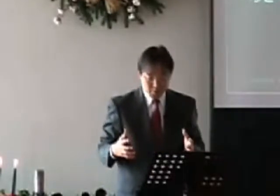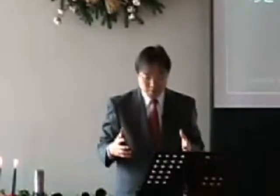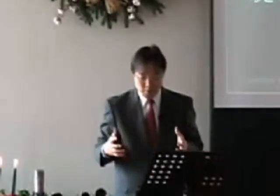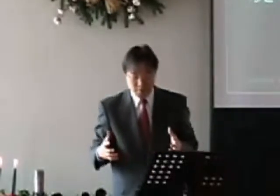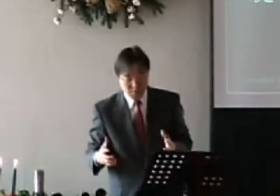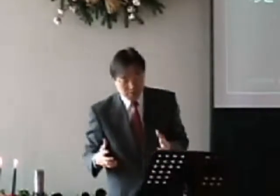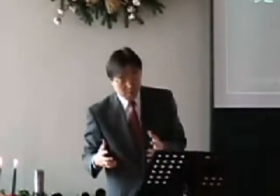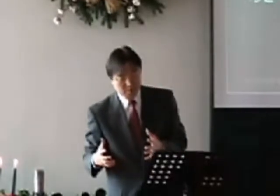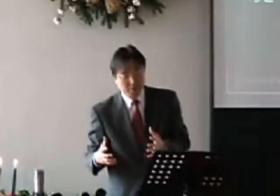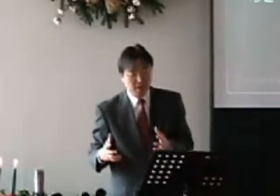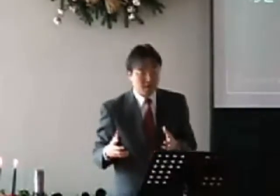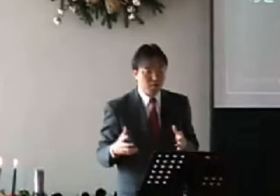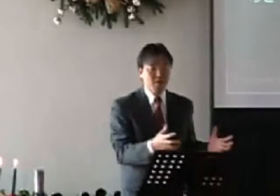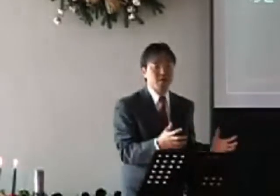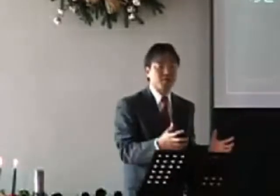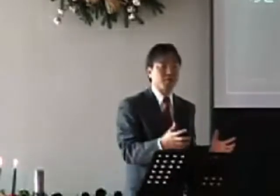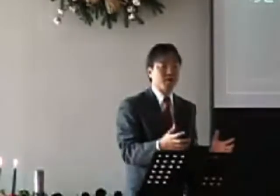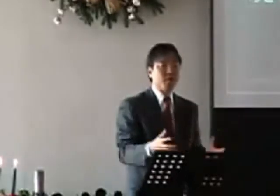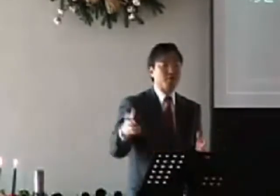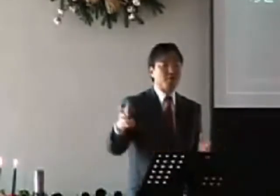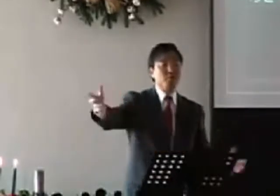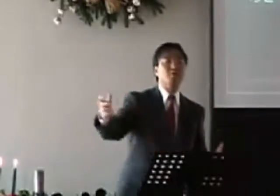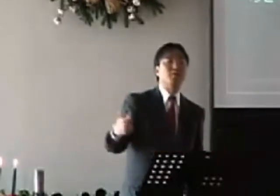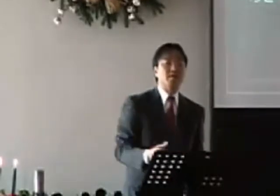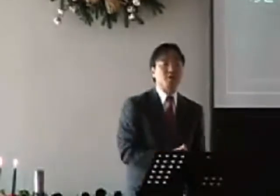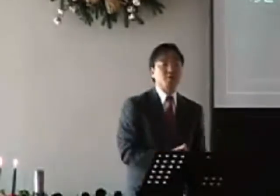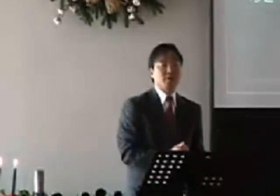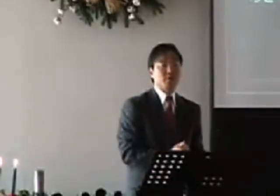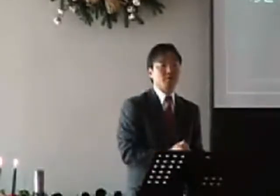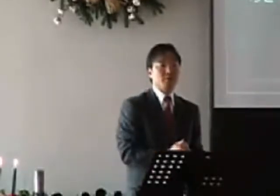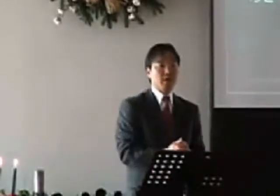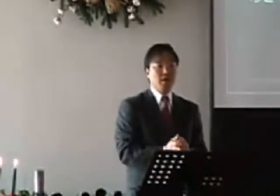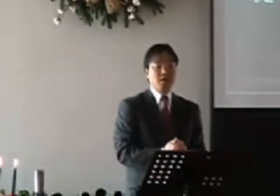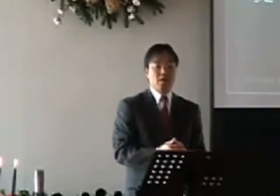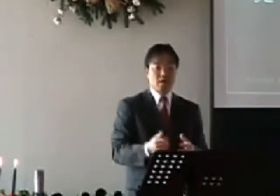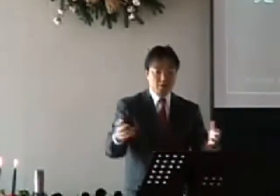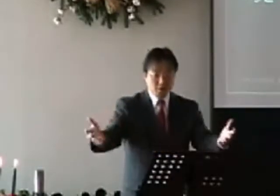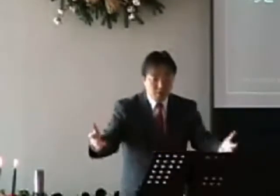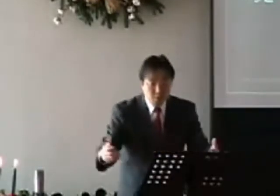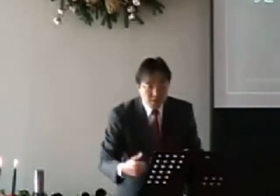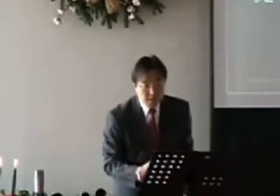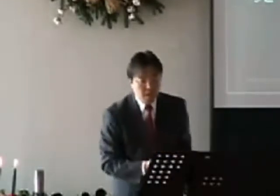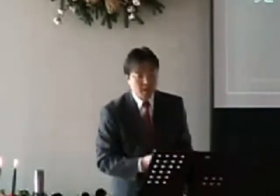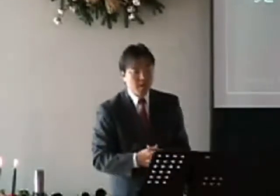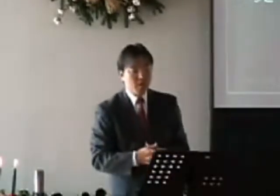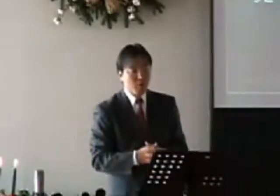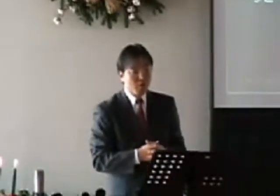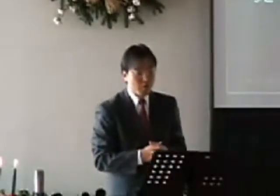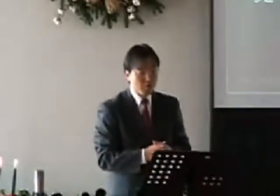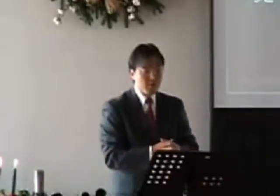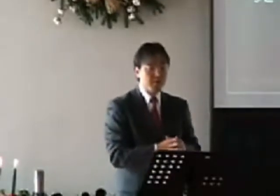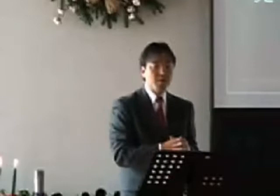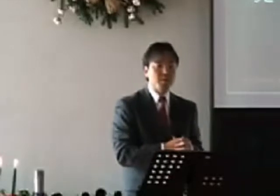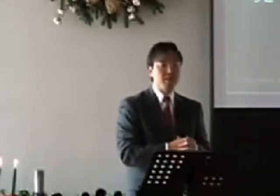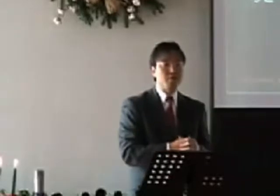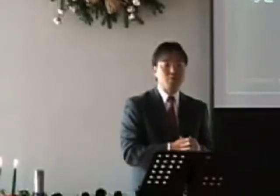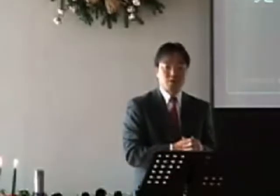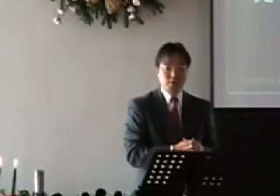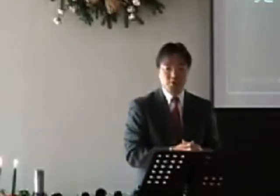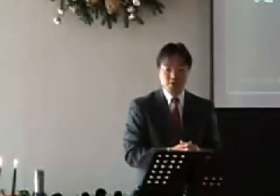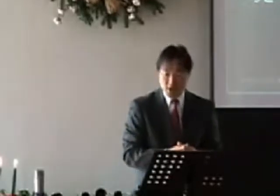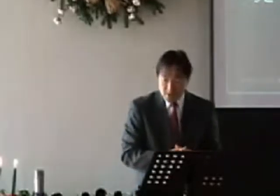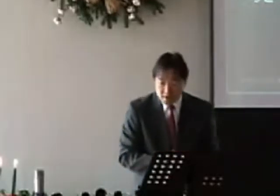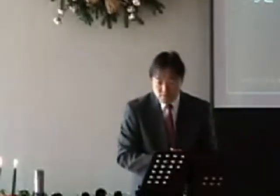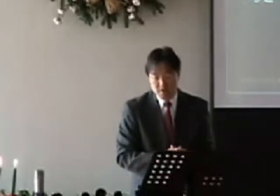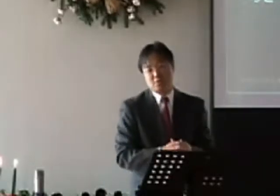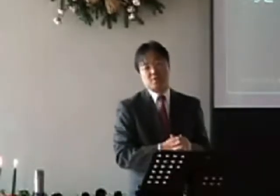と。ね。自分のライバルが生まれたんだと。自分のこの、王座をですね、自分の王様を、自